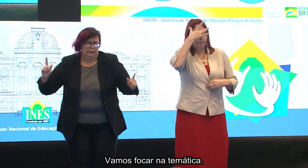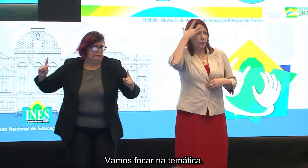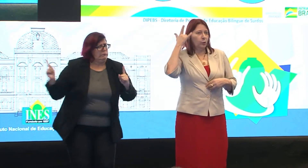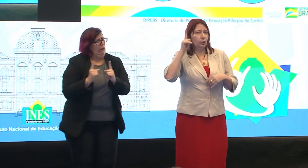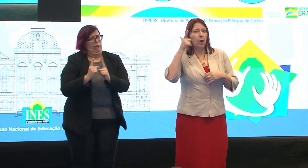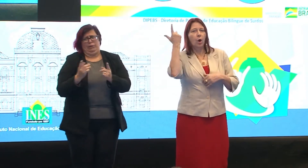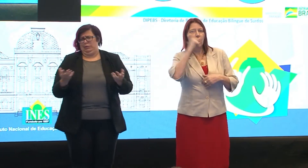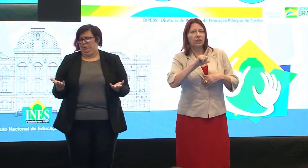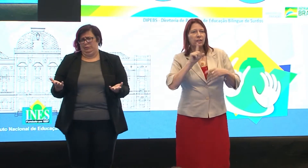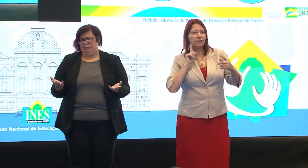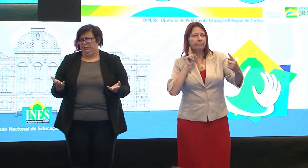temática.